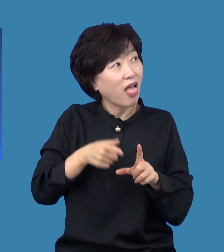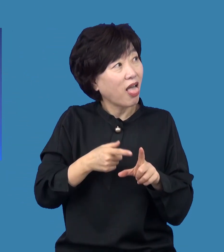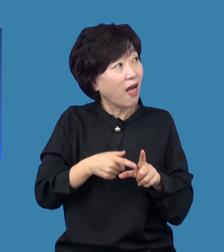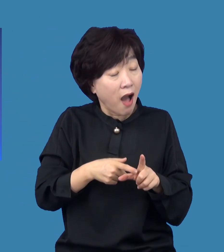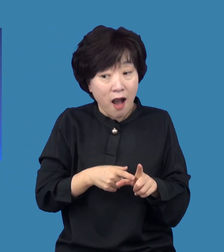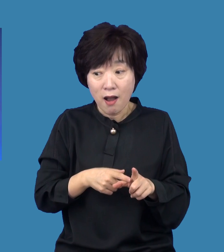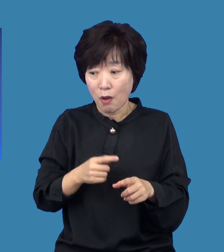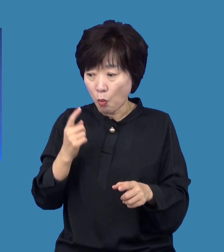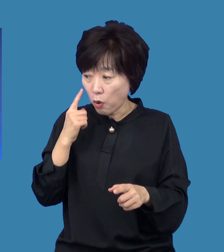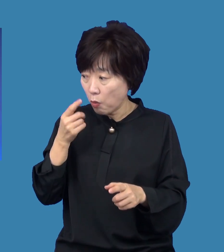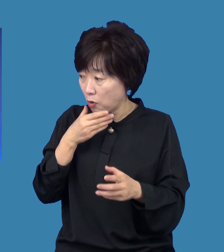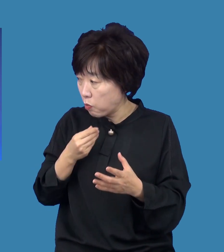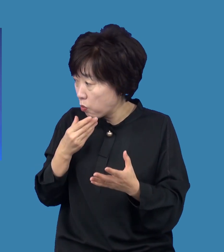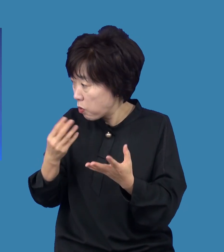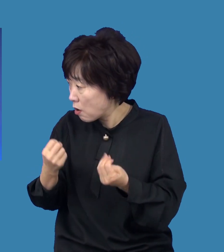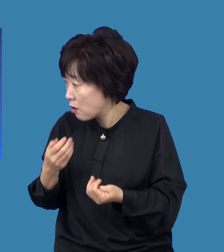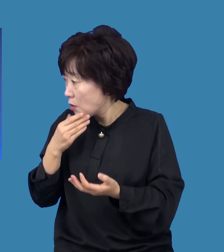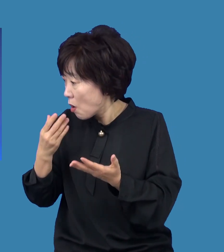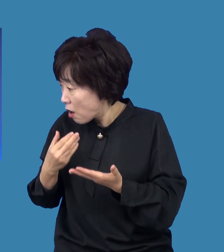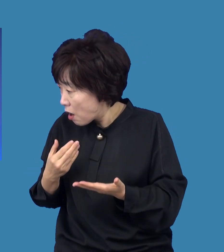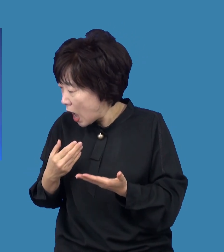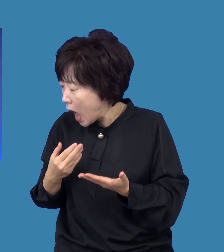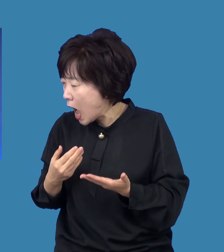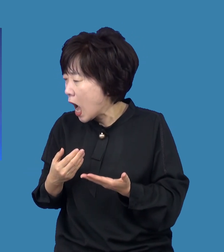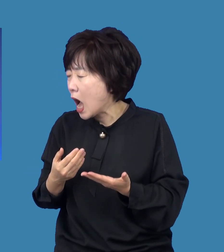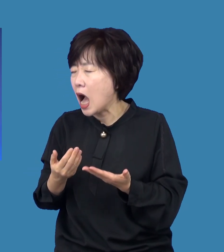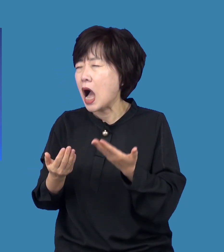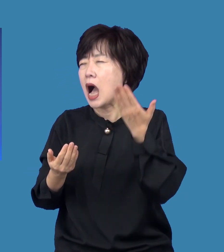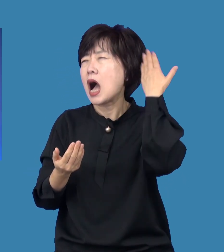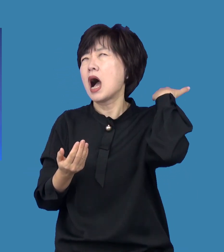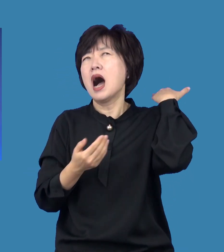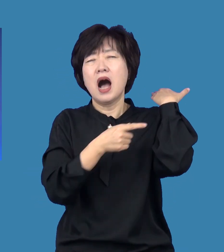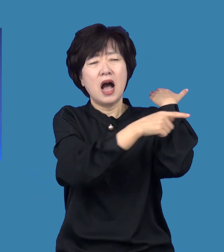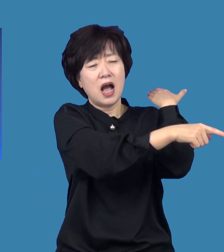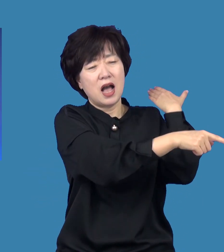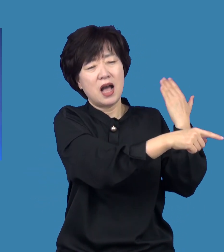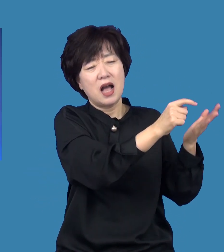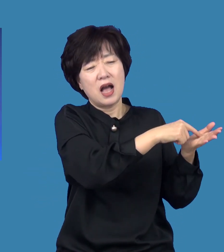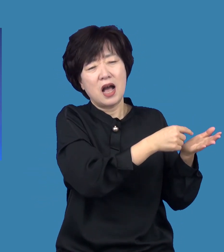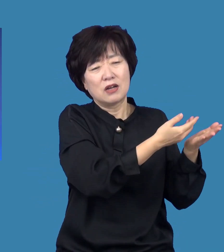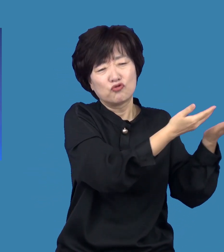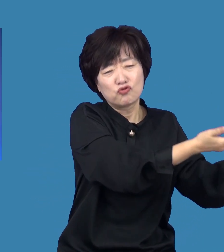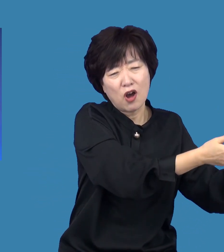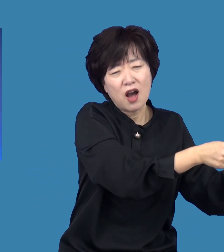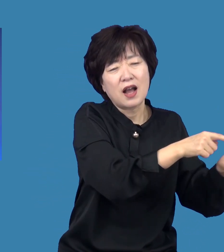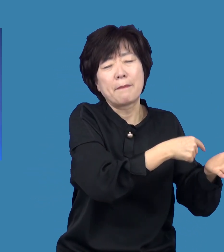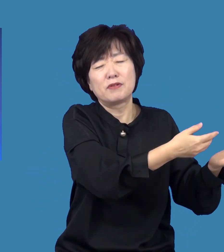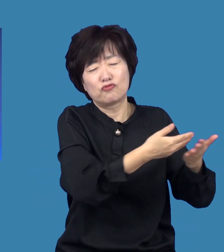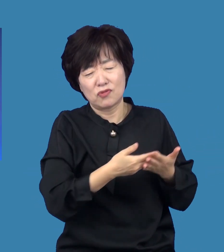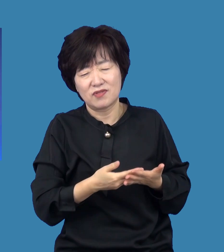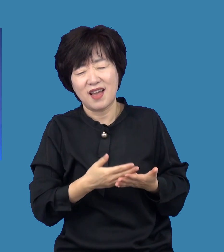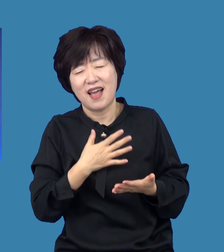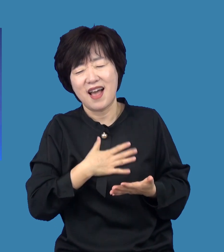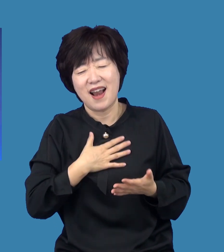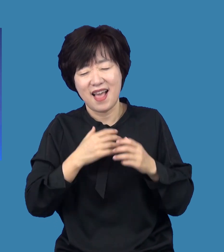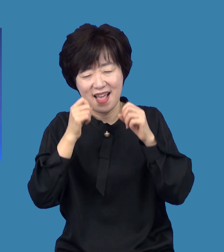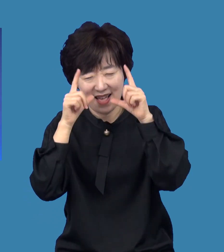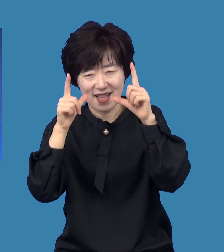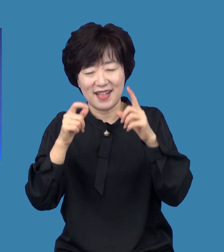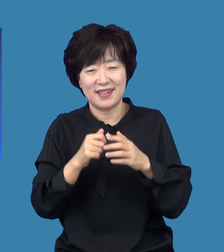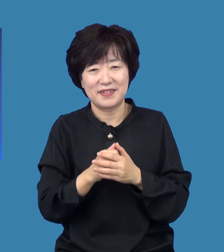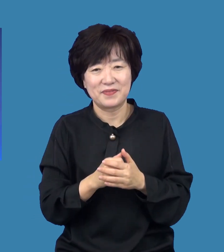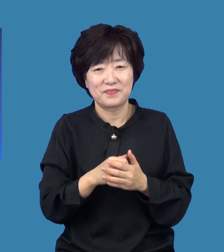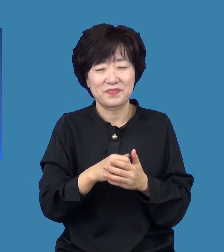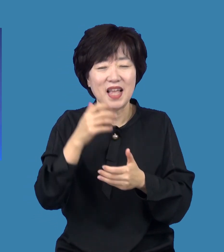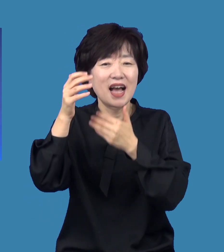이렇게 축복하시지? 근데 이게 돌아보면 아이고야 그걸 갚아주신 거구나 또 알게 하세요. 저는 여러분의 삶 가운데도 이